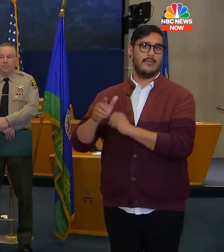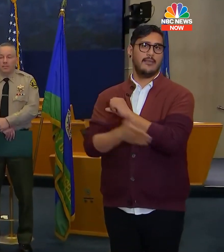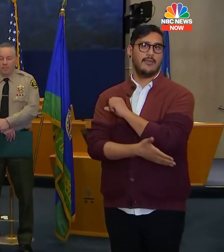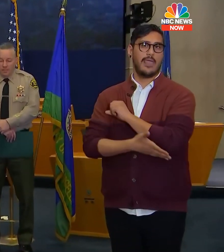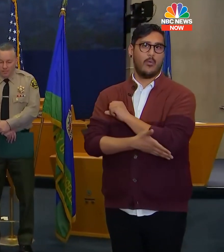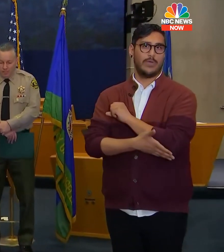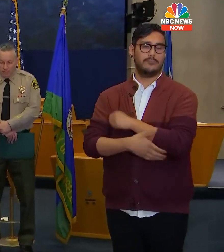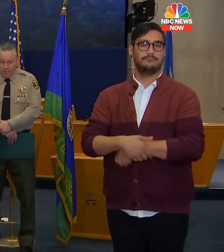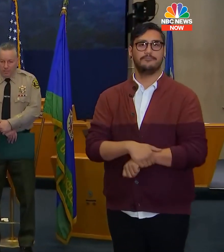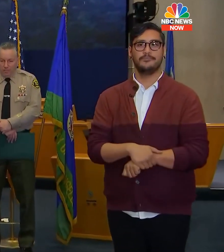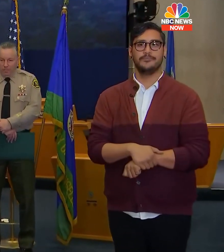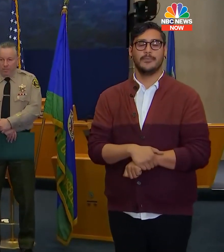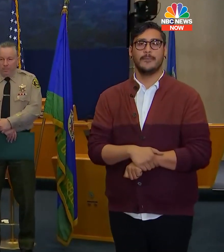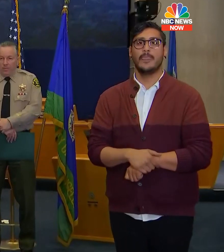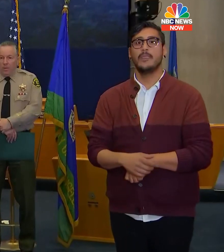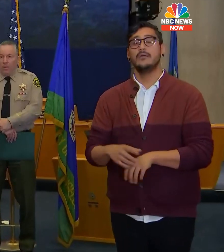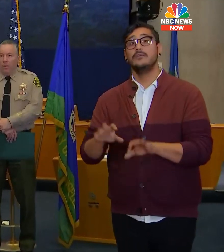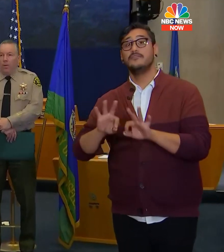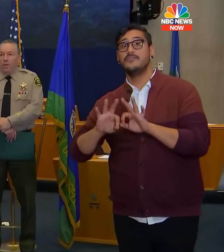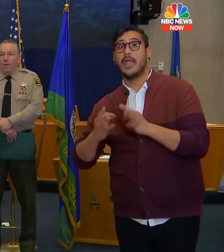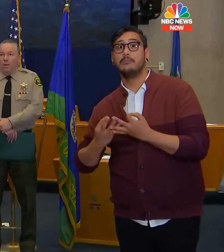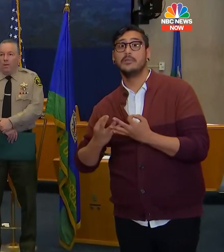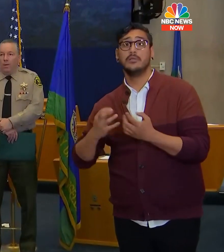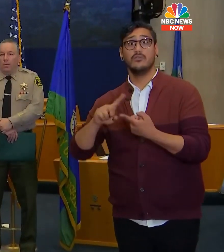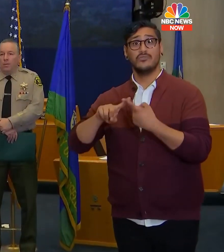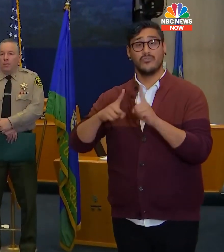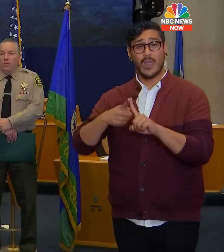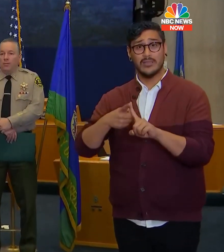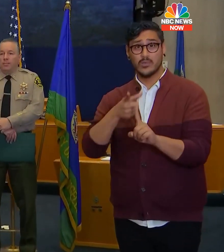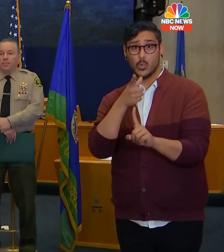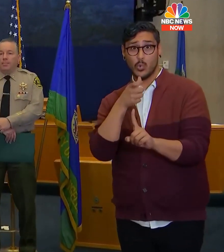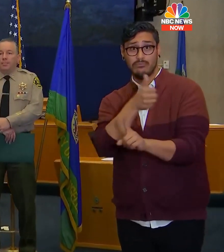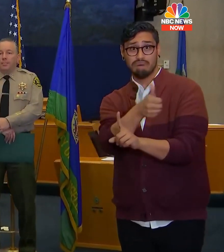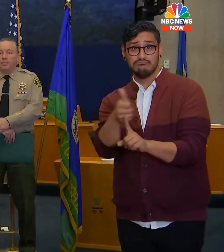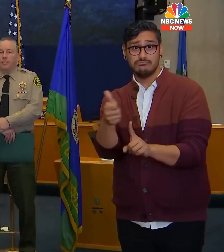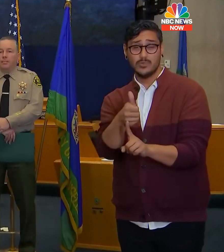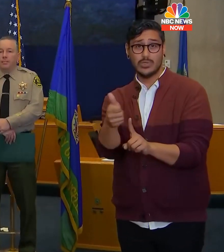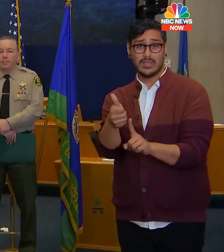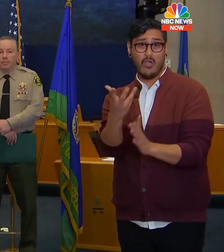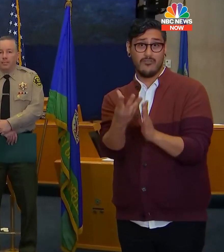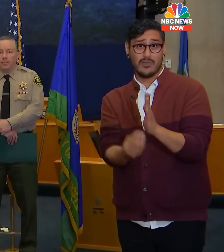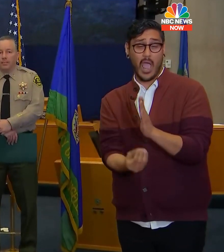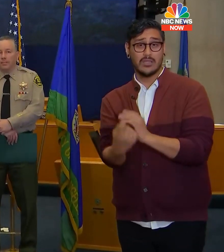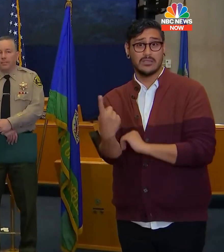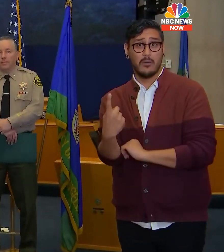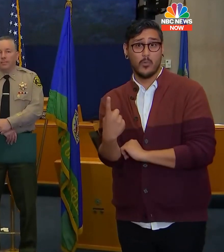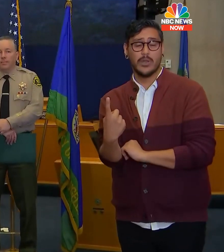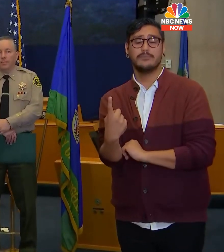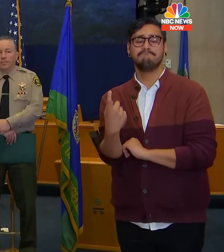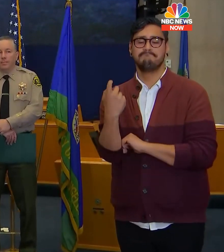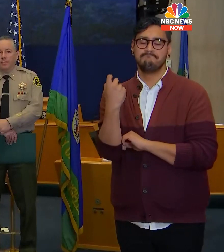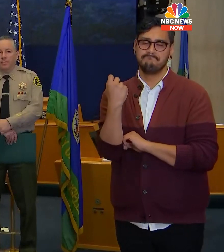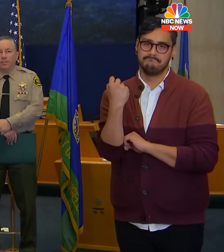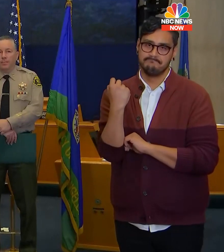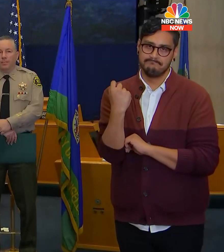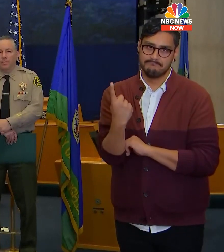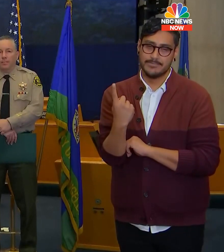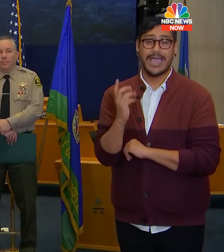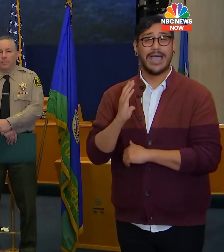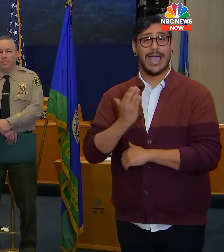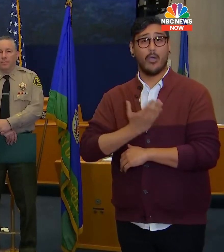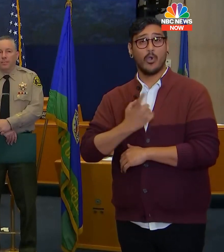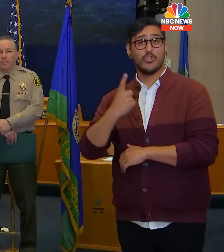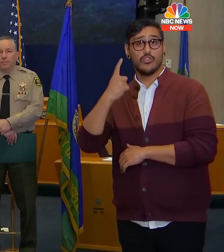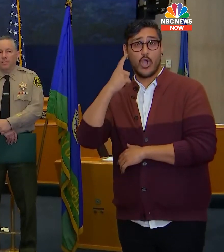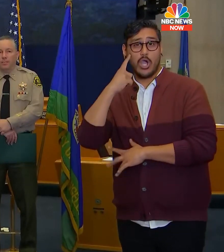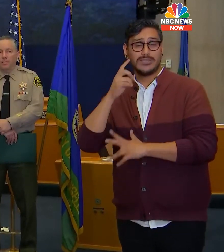Ángeles. Para las familias y amigos que han perdido a sus queridos, sepan que nuestros